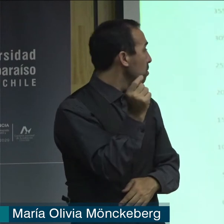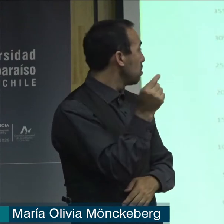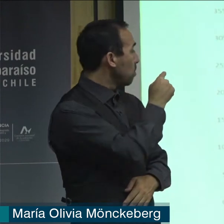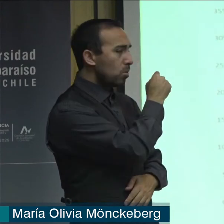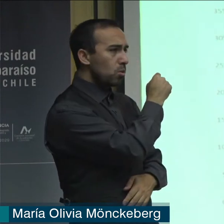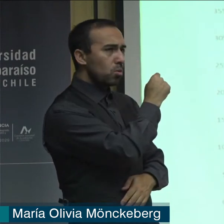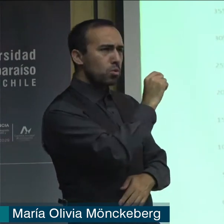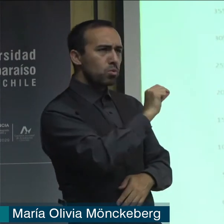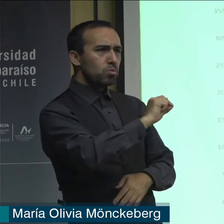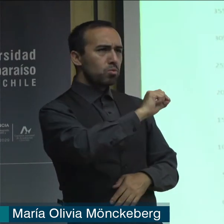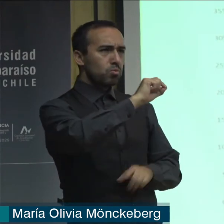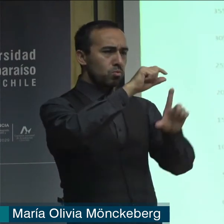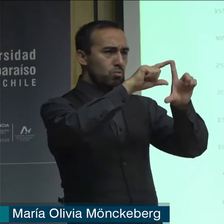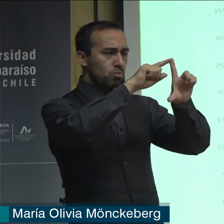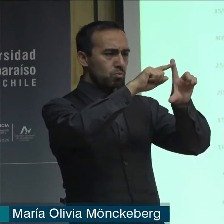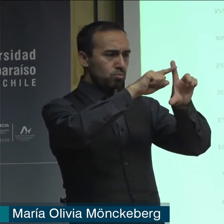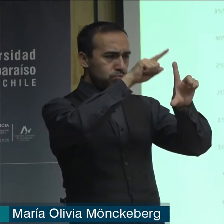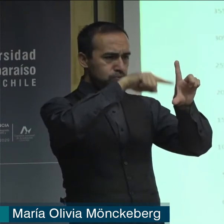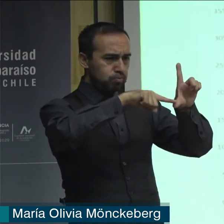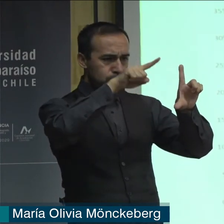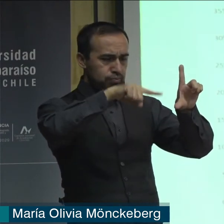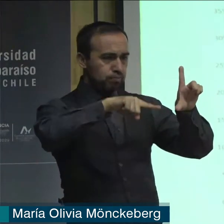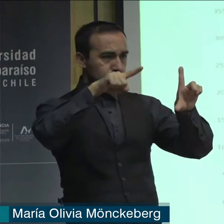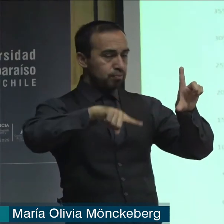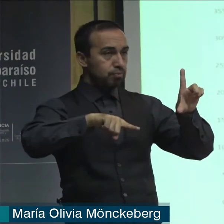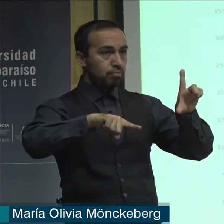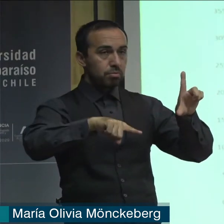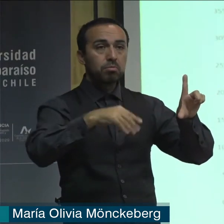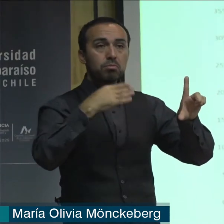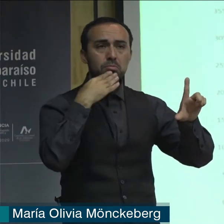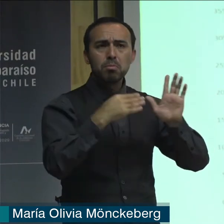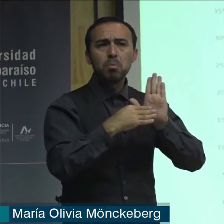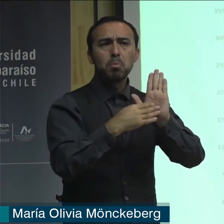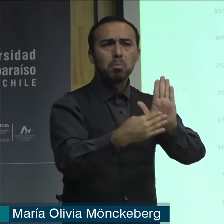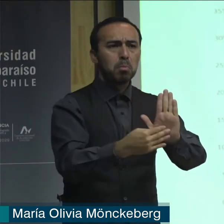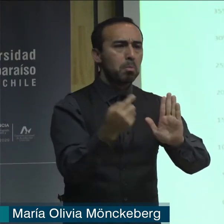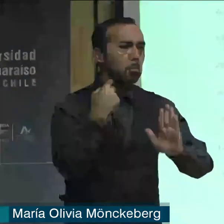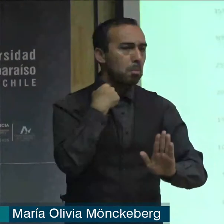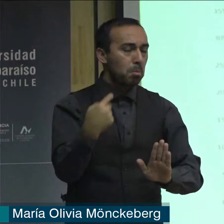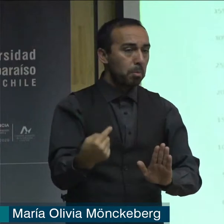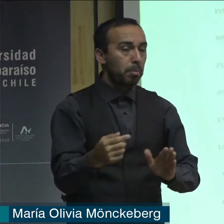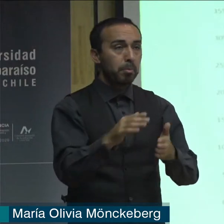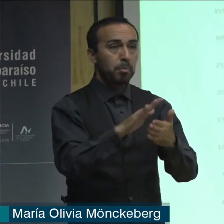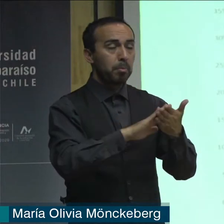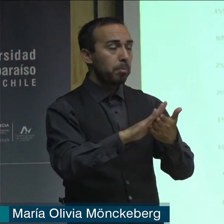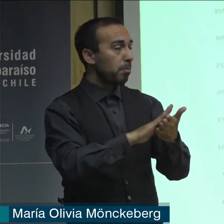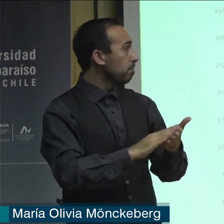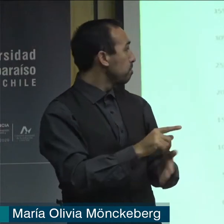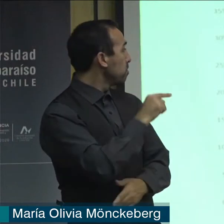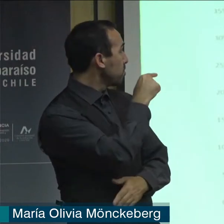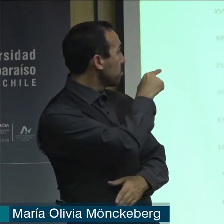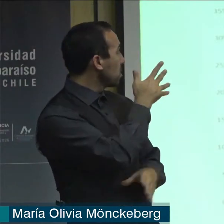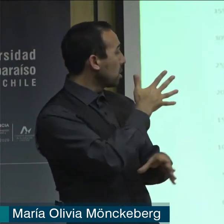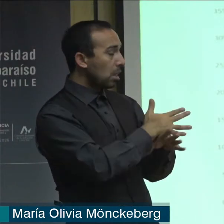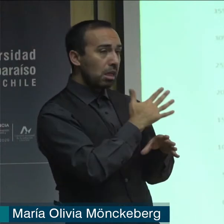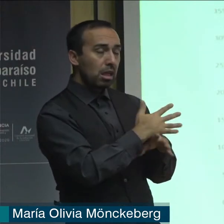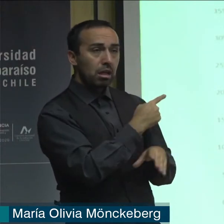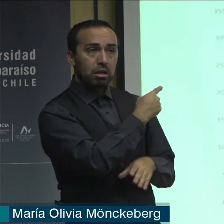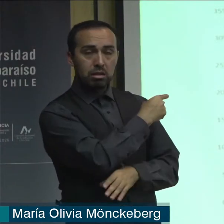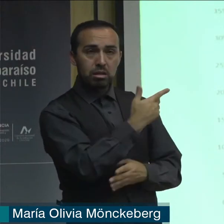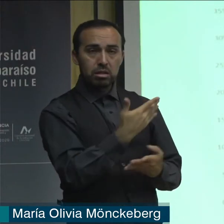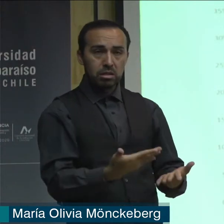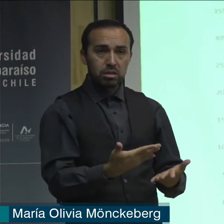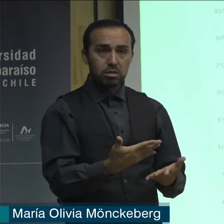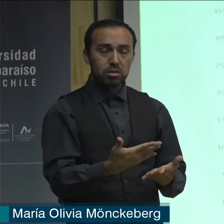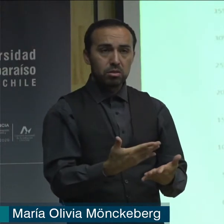apoyar una cosa Y es que por un lado tenemos esta estos gigantes de los que